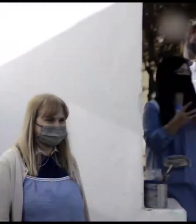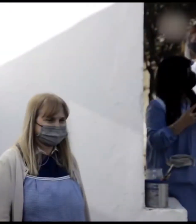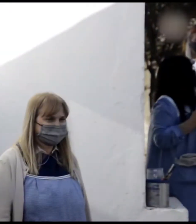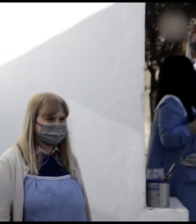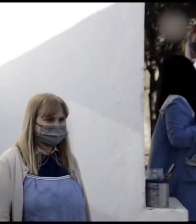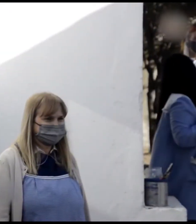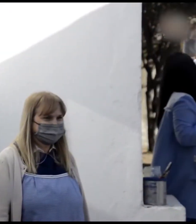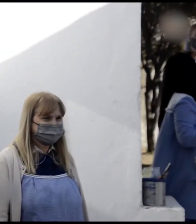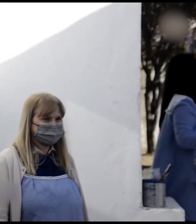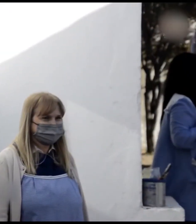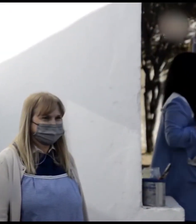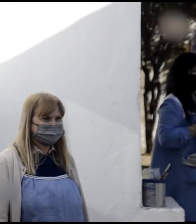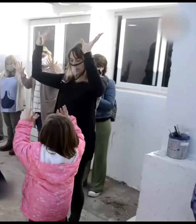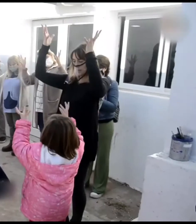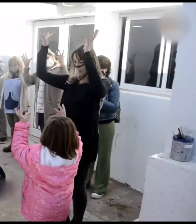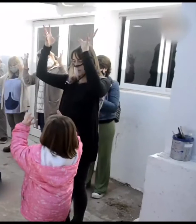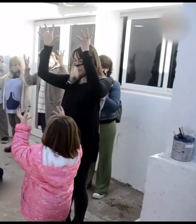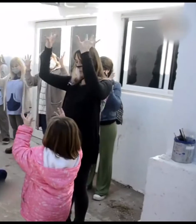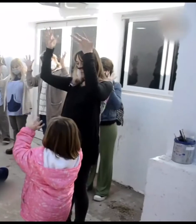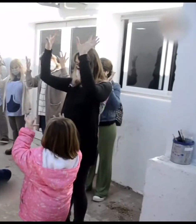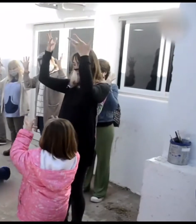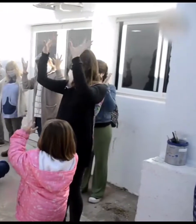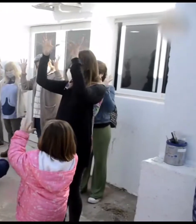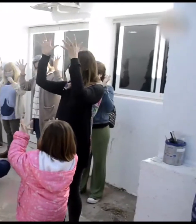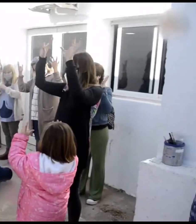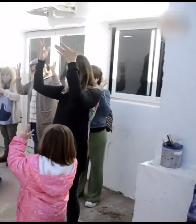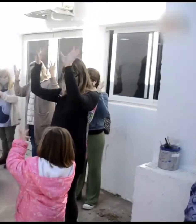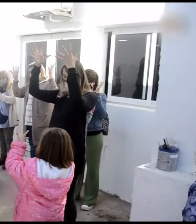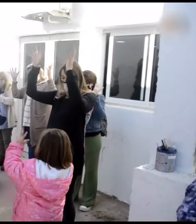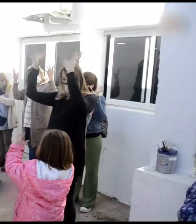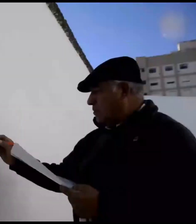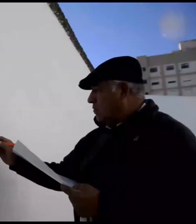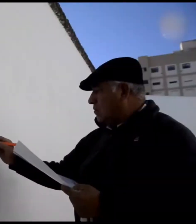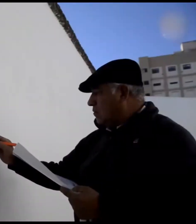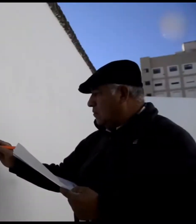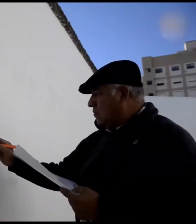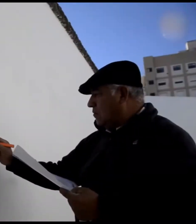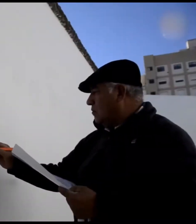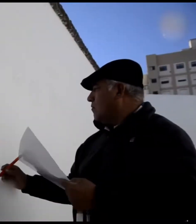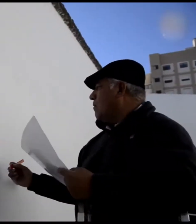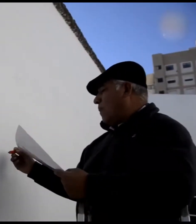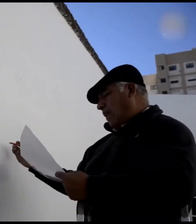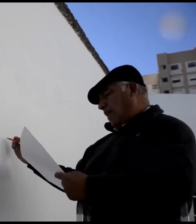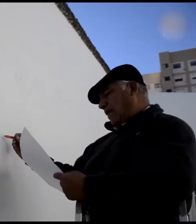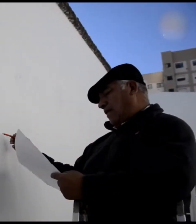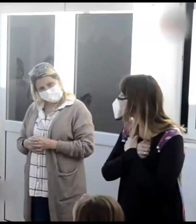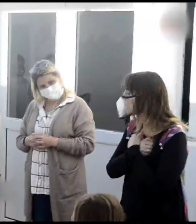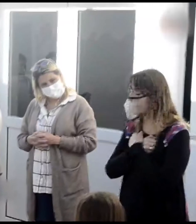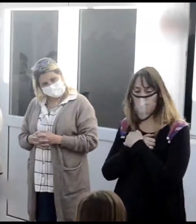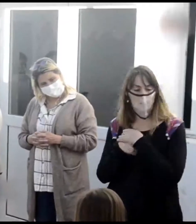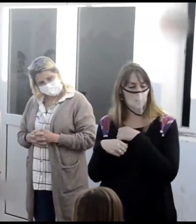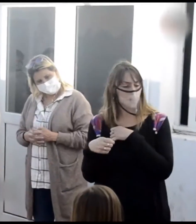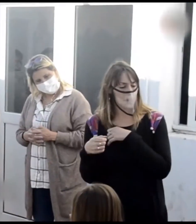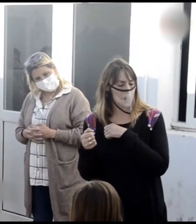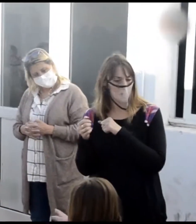maravillosa que tiene que ver con una idea genial, esto de pintar un mural en lenguaje de señas, Ezequiel. Es muy